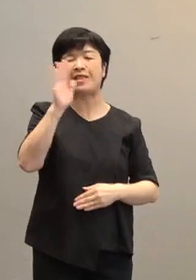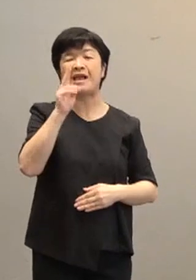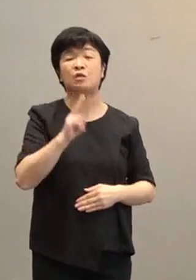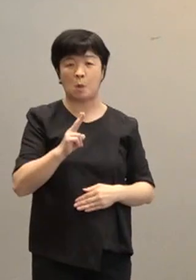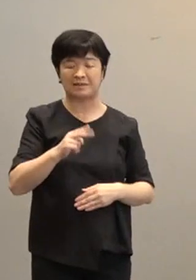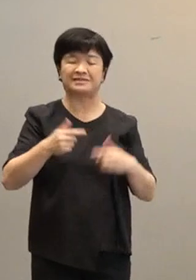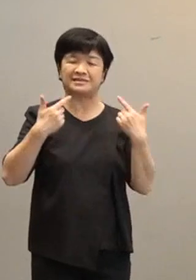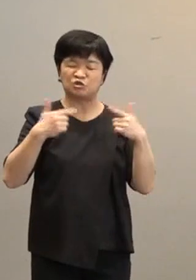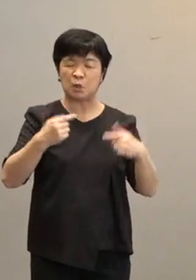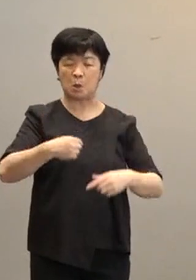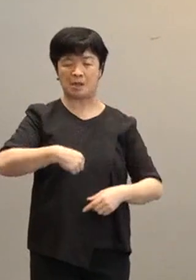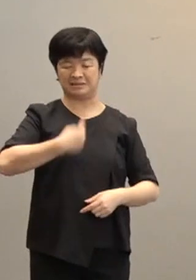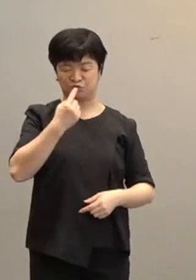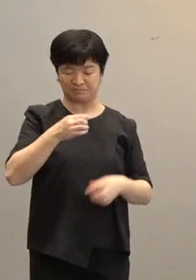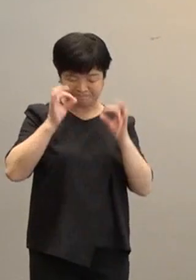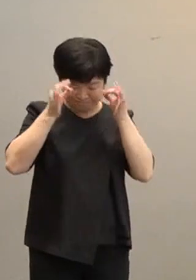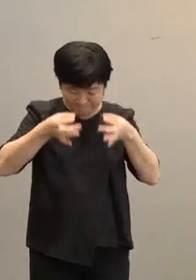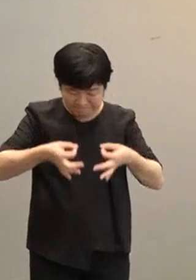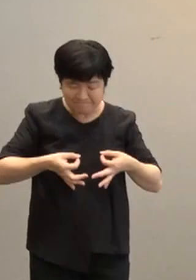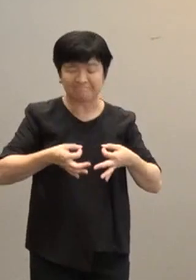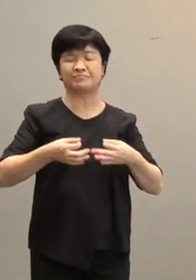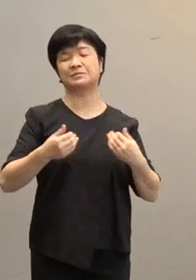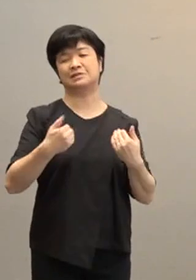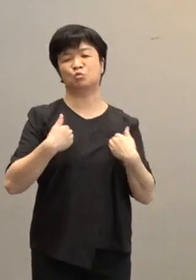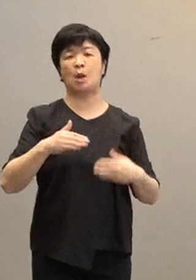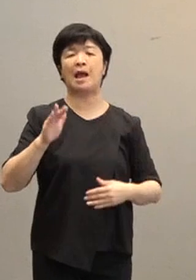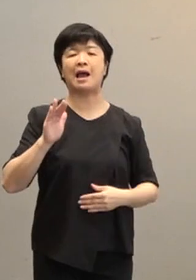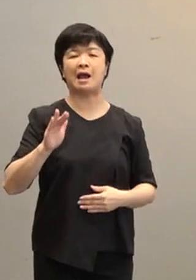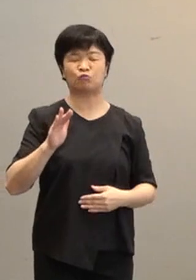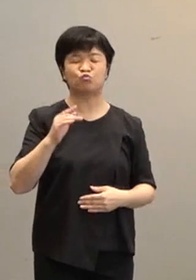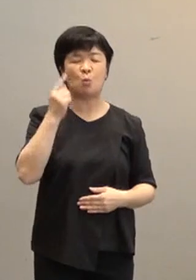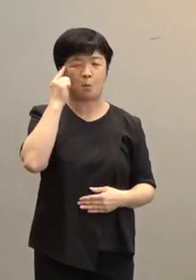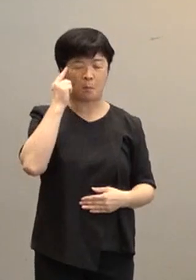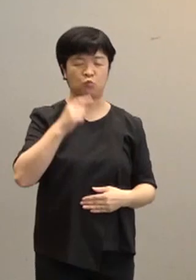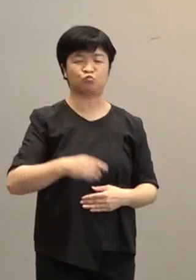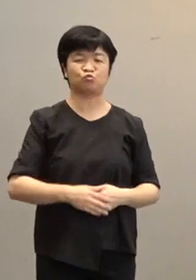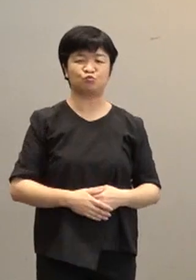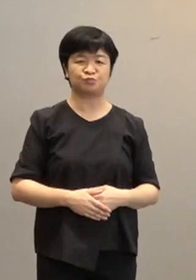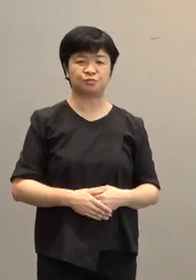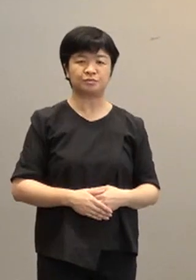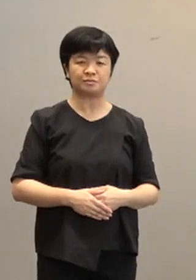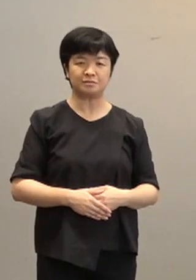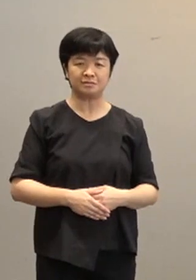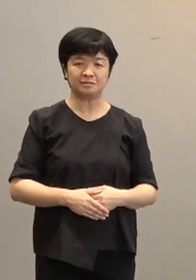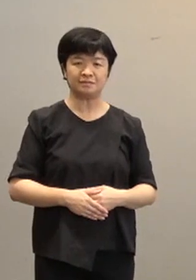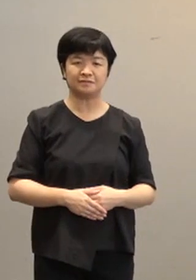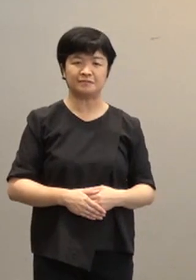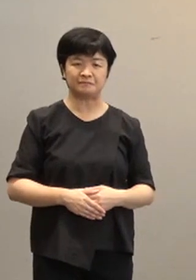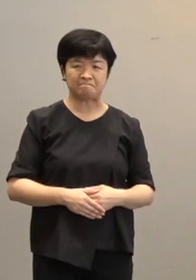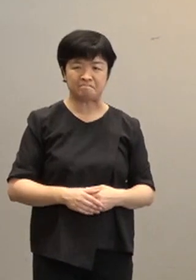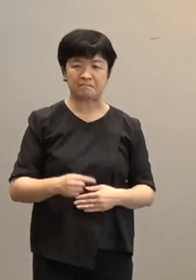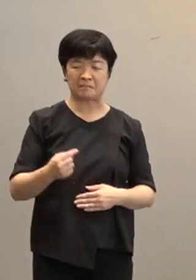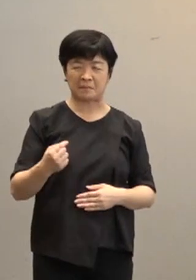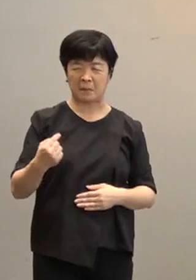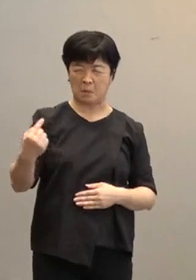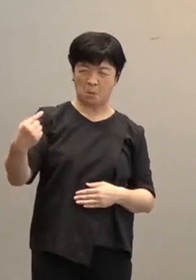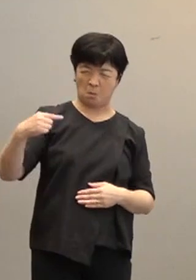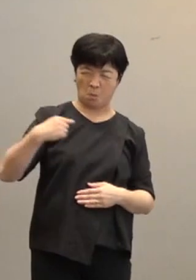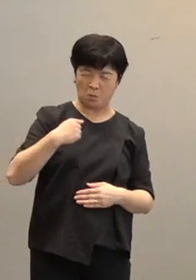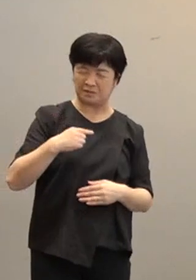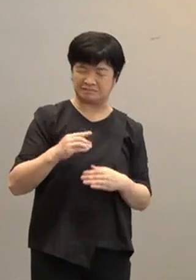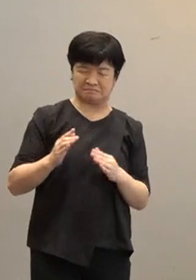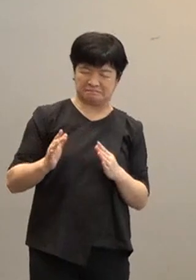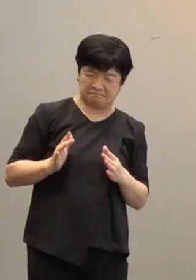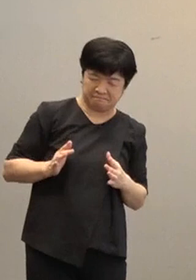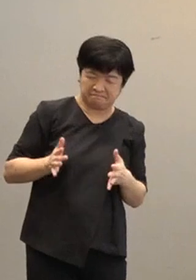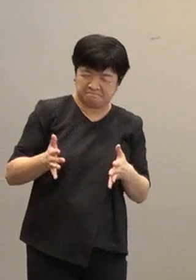が問い続ける必要があるんだろうなというふうに考えています。まあ、いずれにしてもあのそういうものにひるんでですね、民主主義の